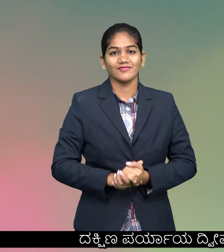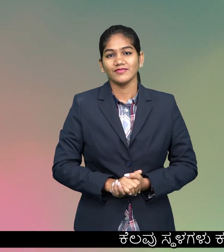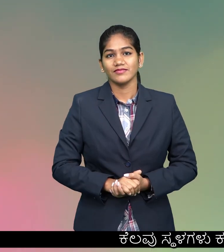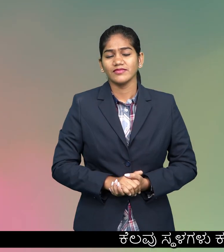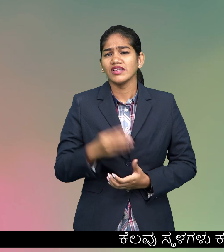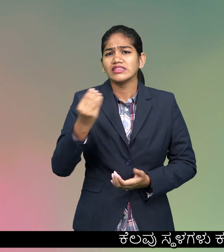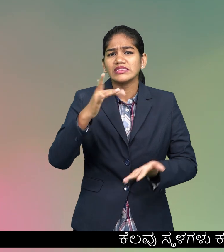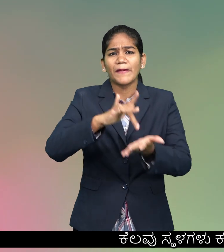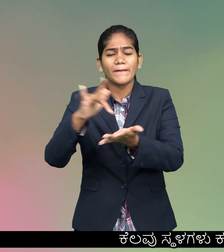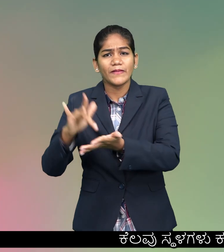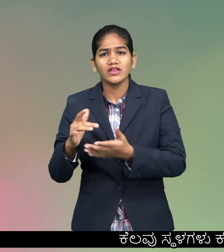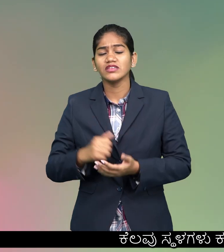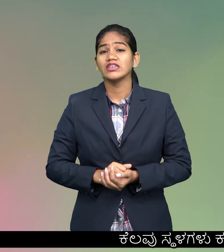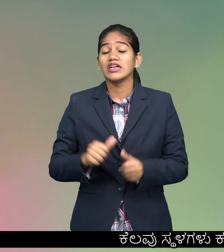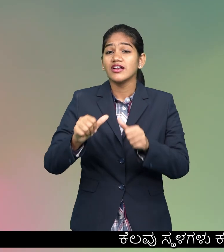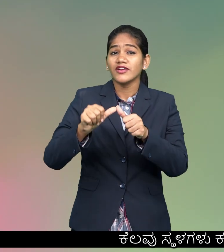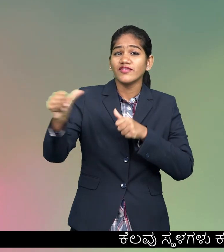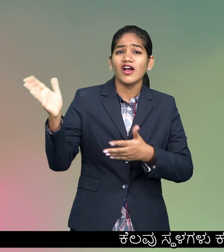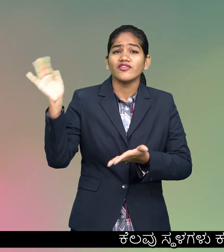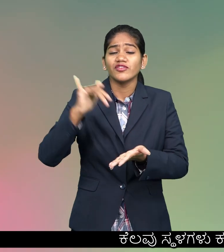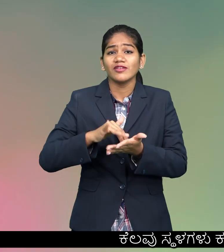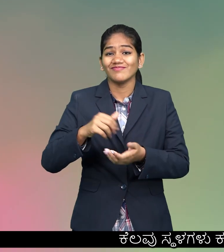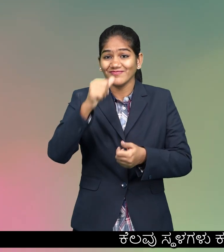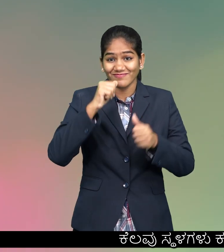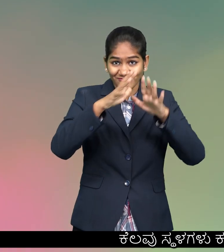ಕೆಲವು ಸ್ಥಳಗಳು ಕರಾವಳಿಯಿಂದ ದೂರದಲ್ಲಿವೆ, ಅವು